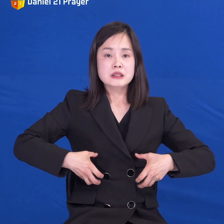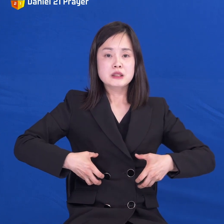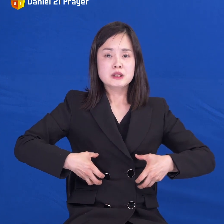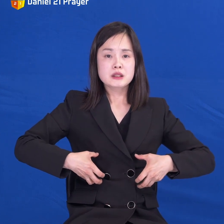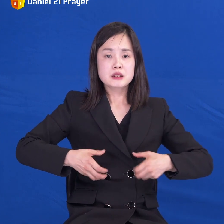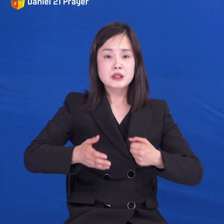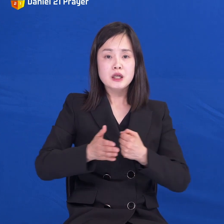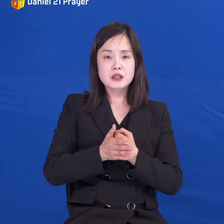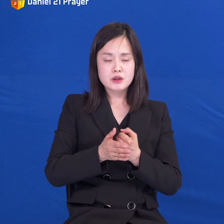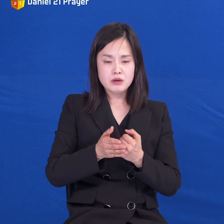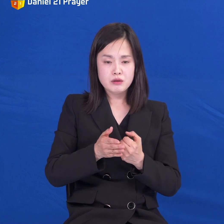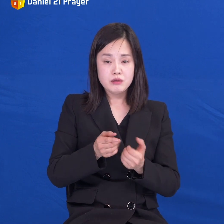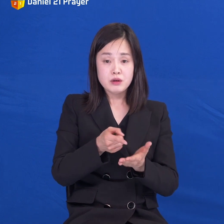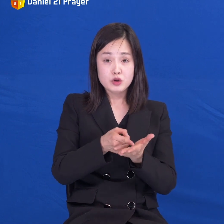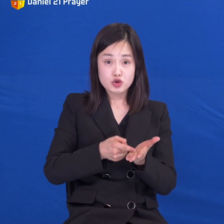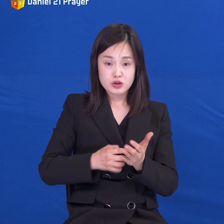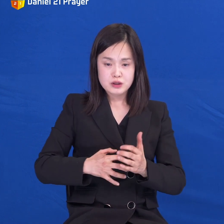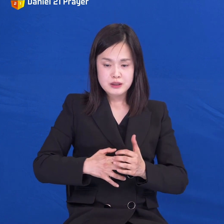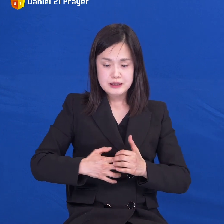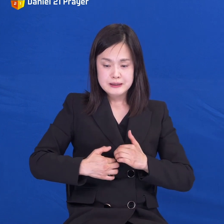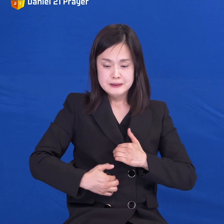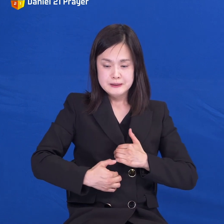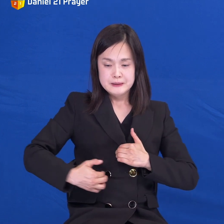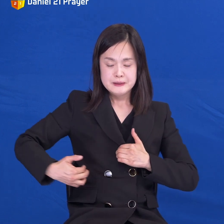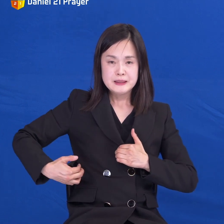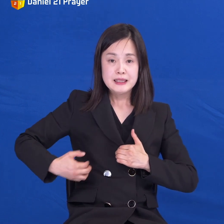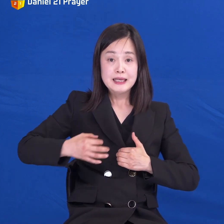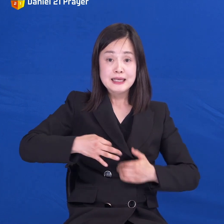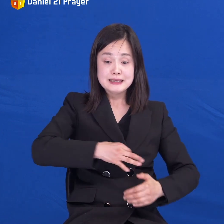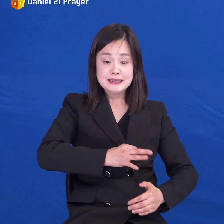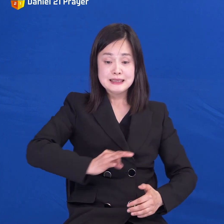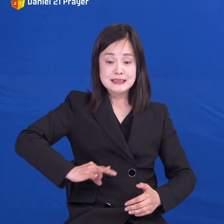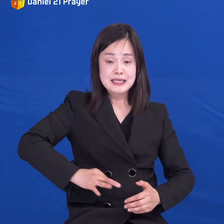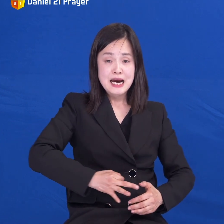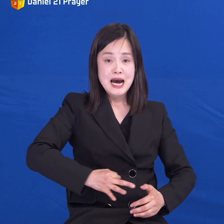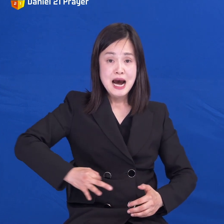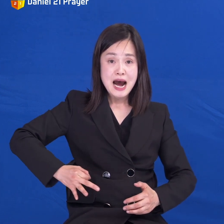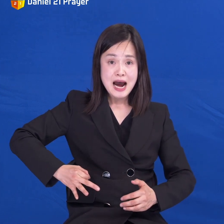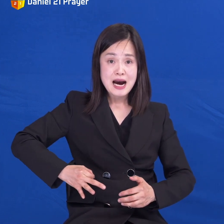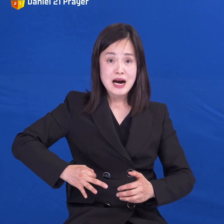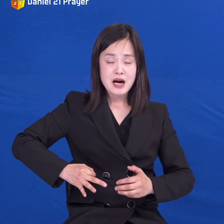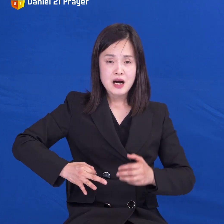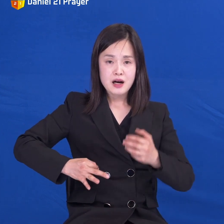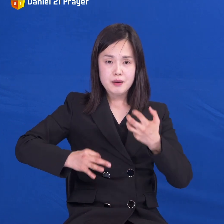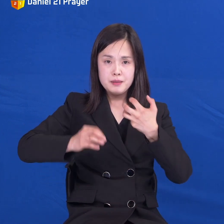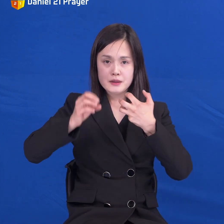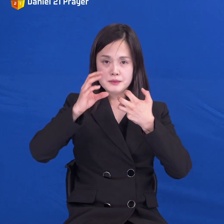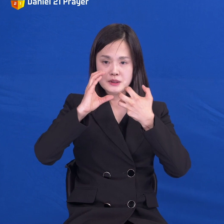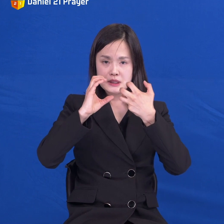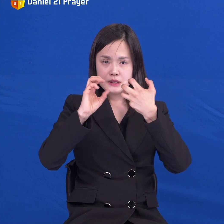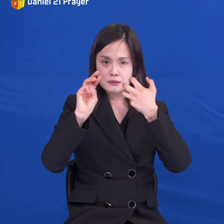장 80cm를 잘라버렸습니다. 그렇게 긴지 몰랐어요.